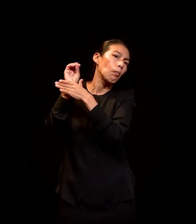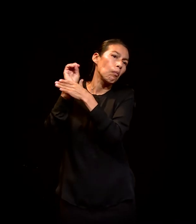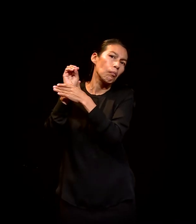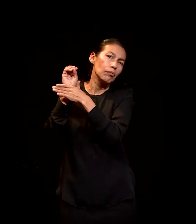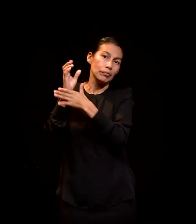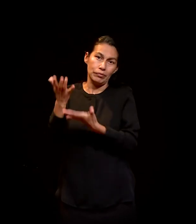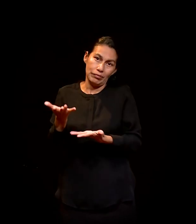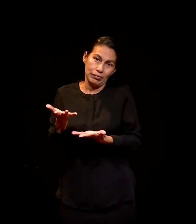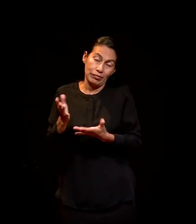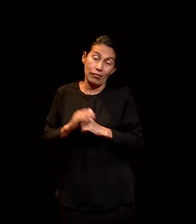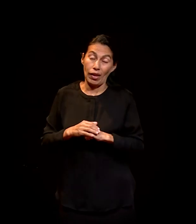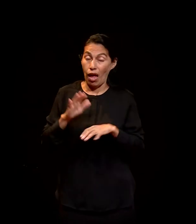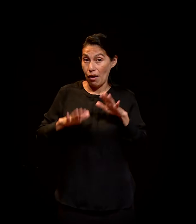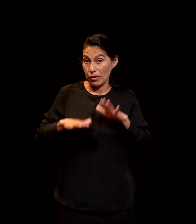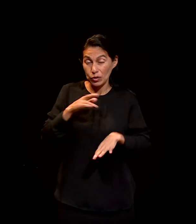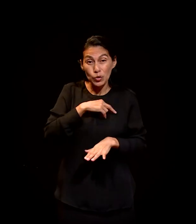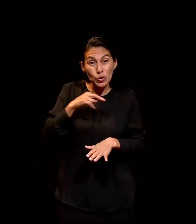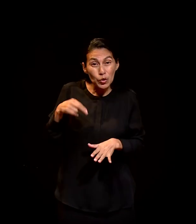dios